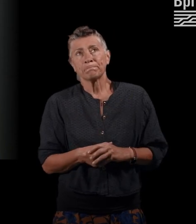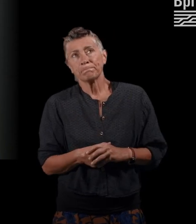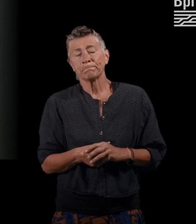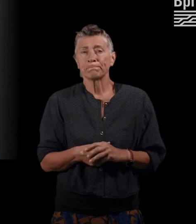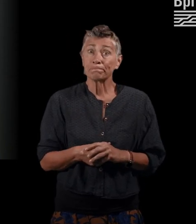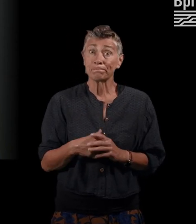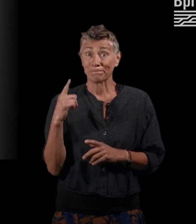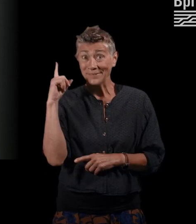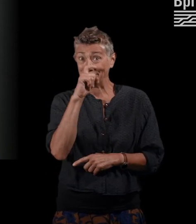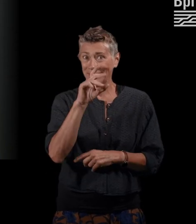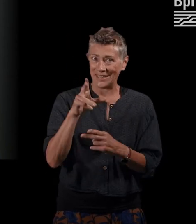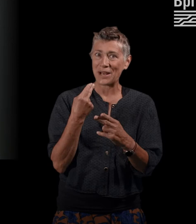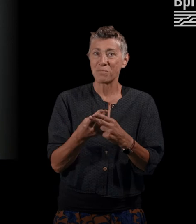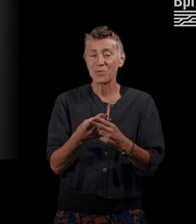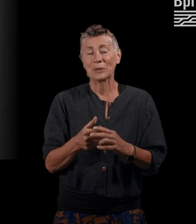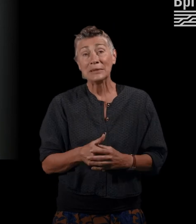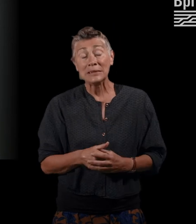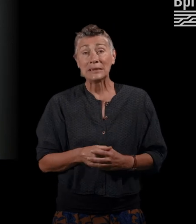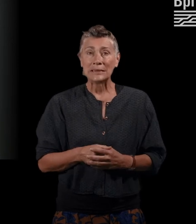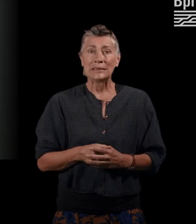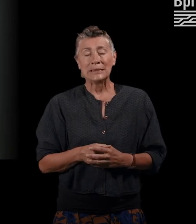C'est difficile de répondre à cette question, mais